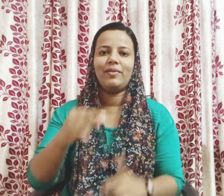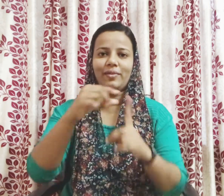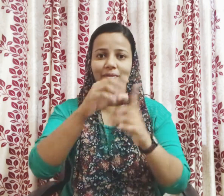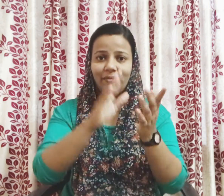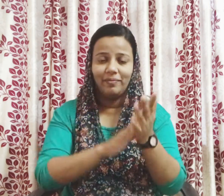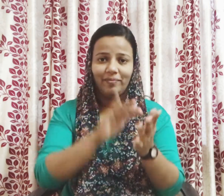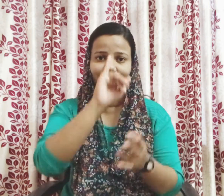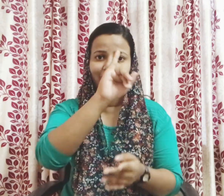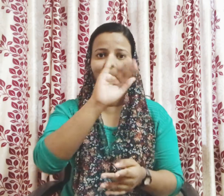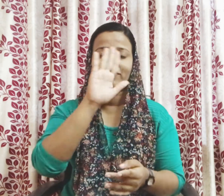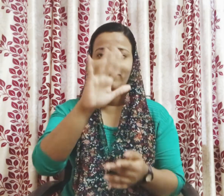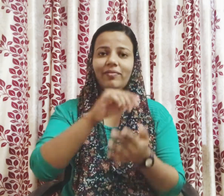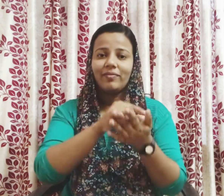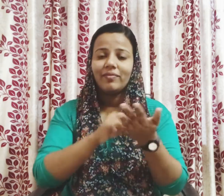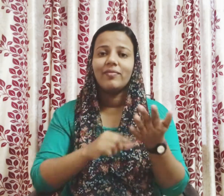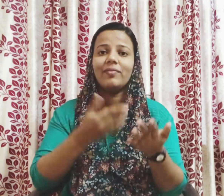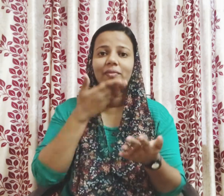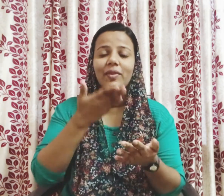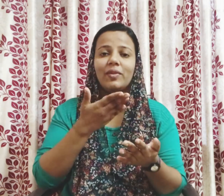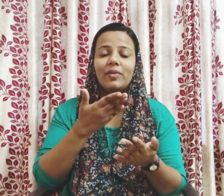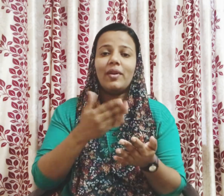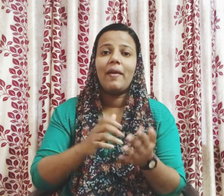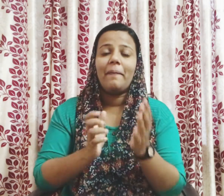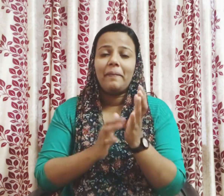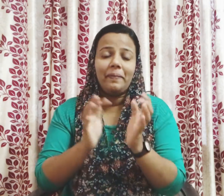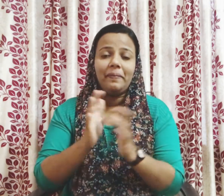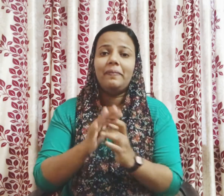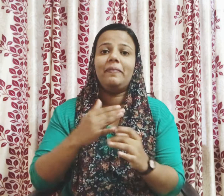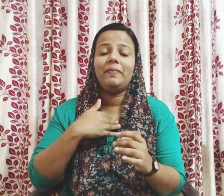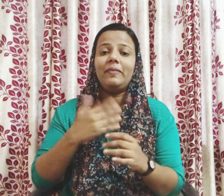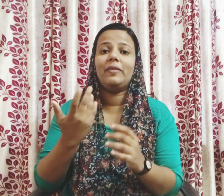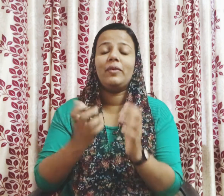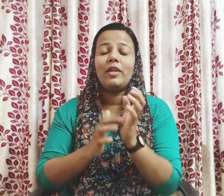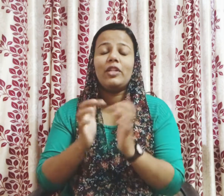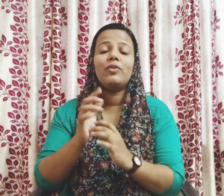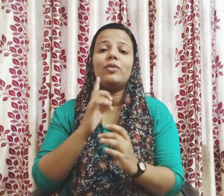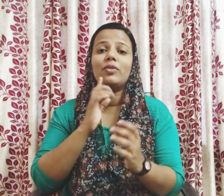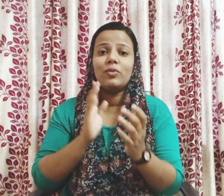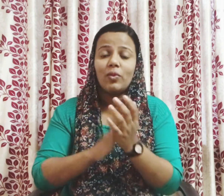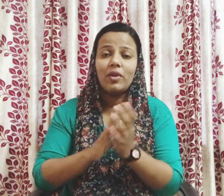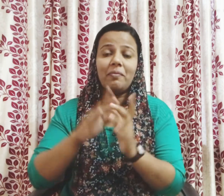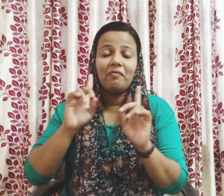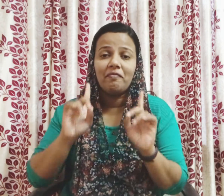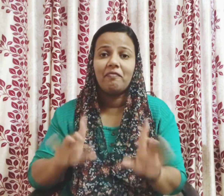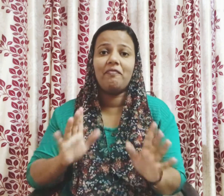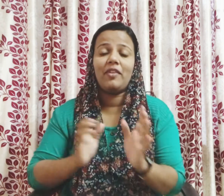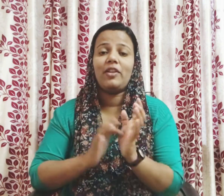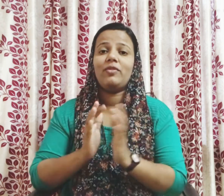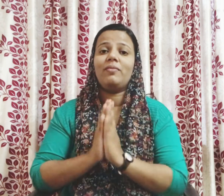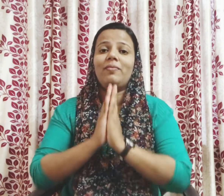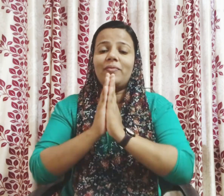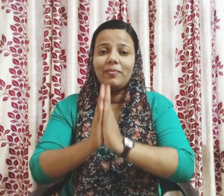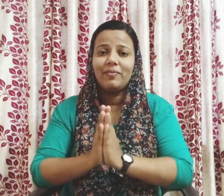സങ്കീർത്തനക്കാരൻ 65 പറയുന്നു, ദൈവമേ സിയോനിൽ സ്തുതി അങ്ങേക്ക് യോഗ്യം, അങ്ങേക്ക് തന്നെ നേർച്ച കഴിക്കുന്നു.